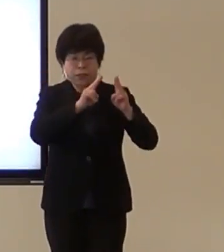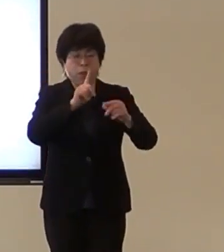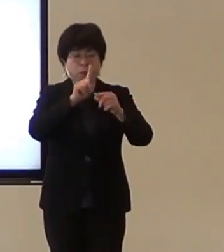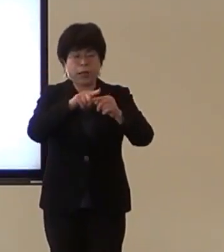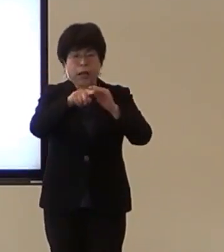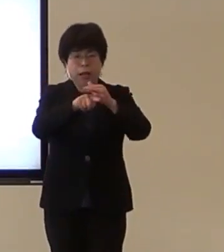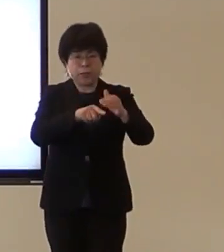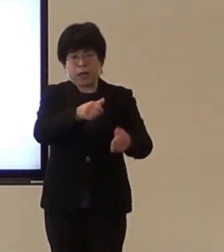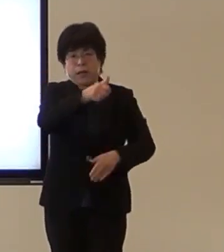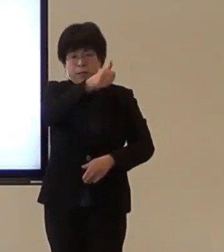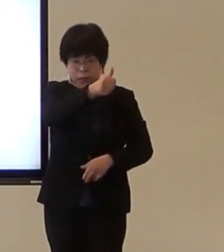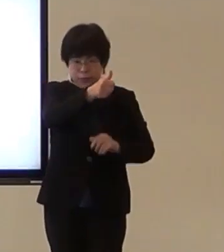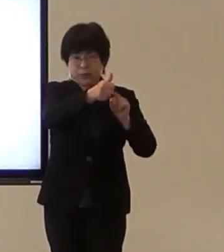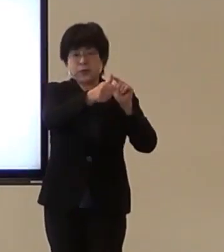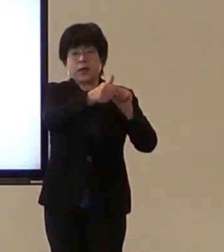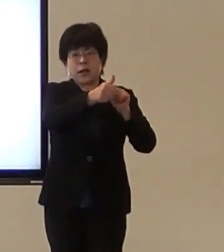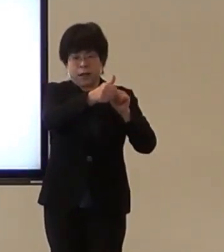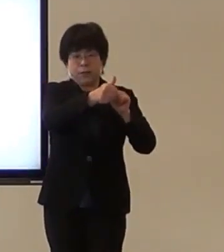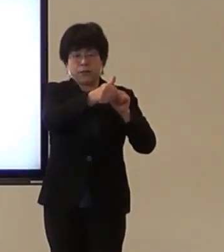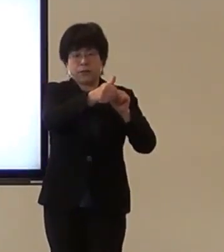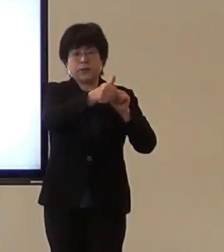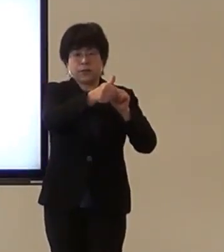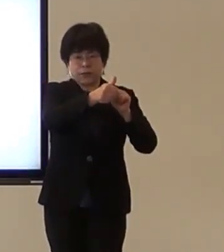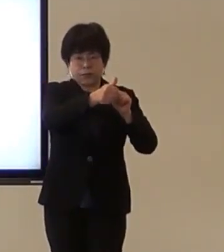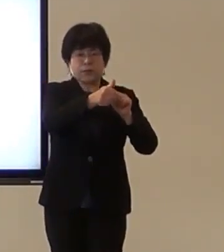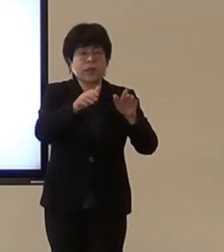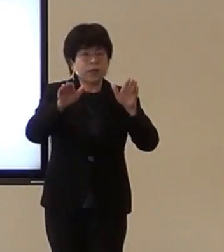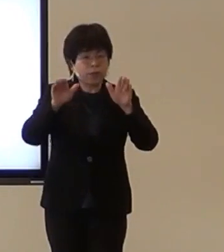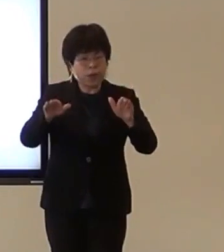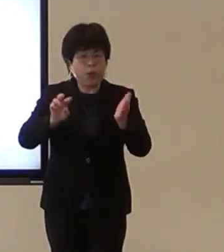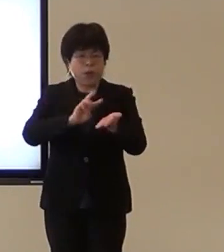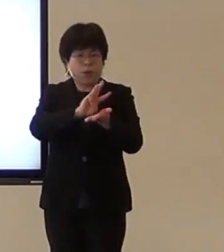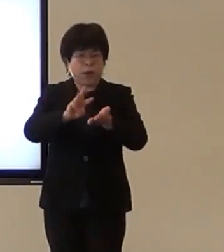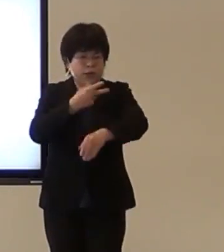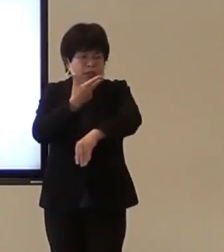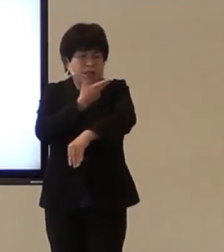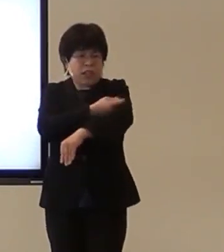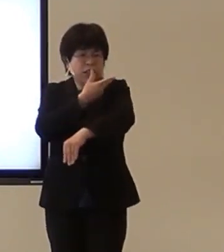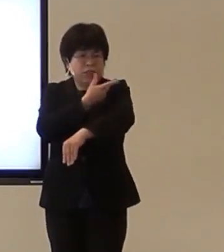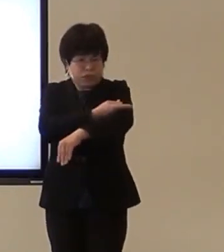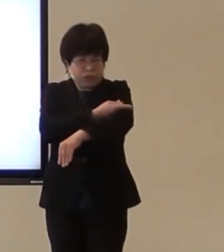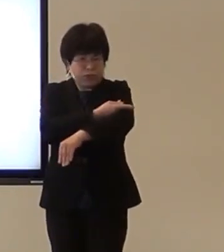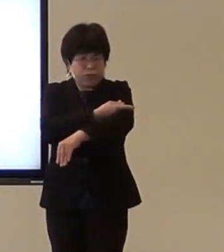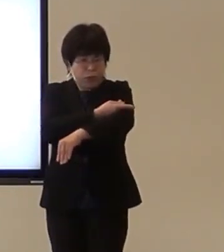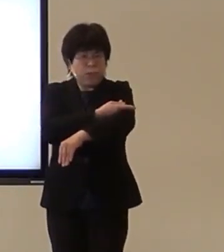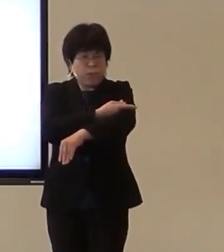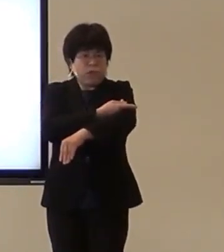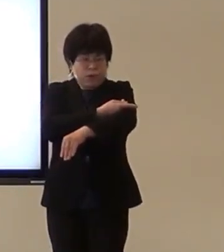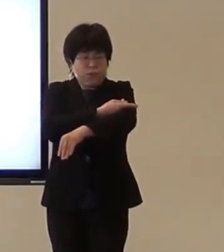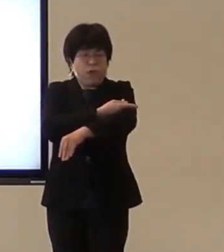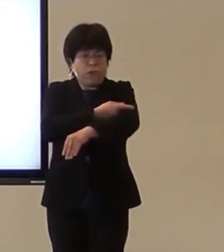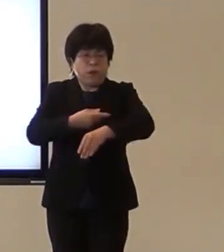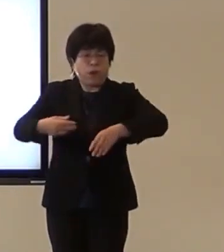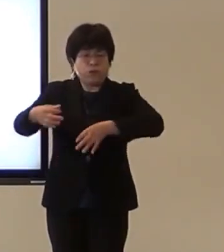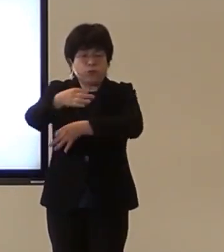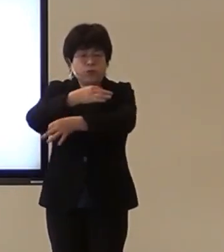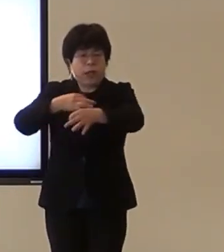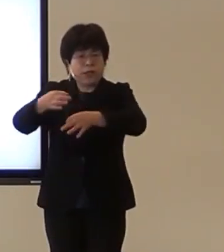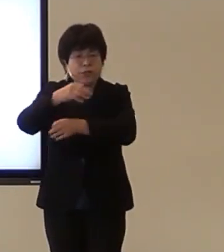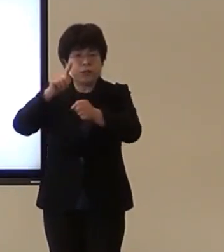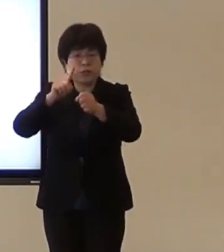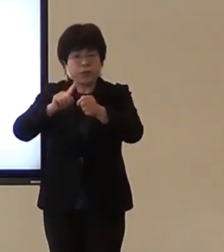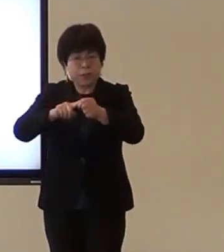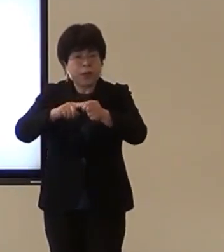から国を挙げての一大プロジェクトであります、このワクチンの接種事業を運営をしていくにあたっての支援